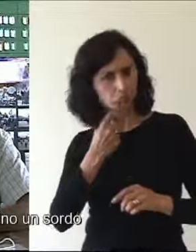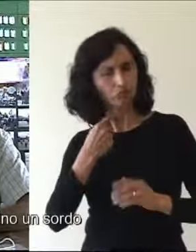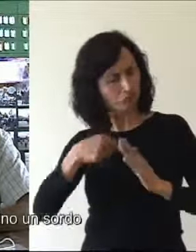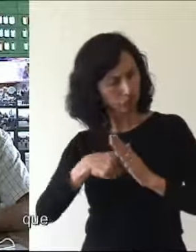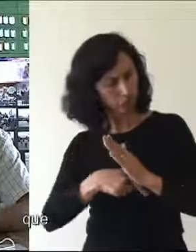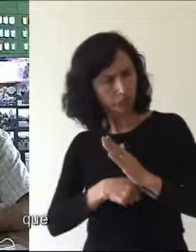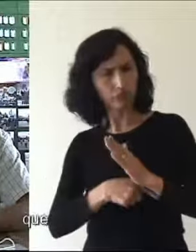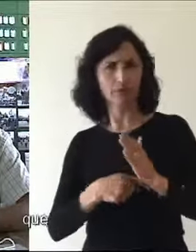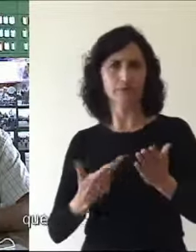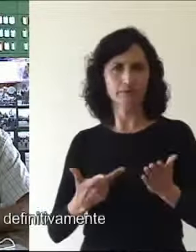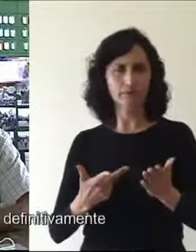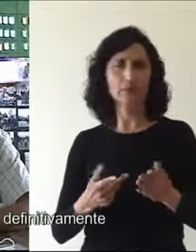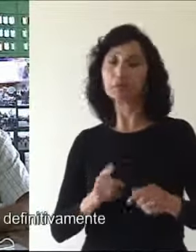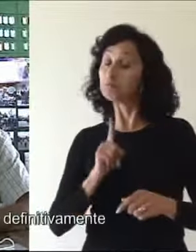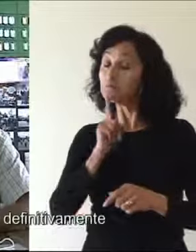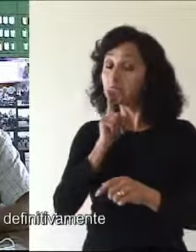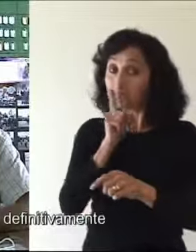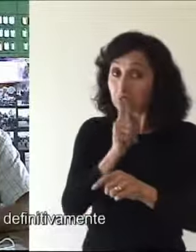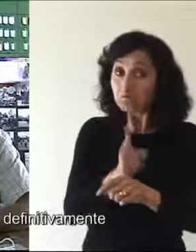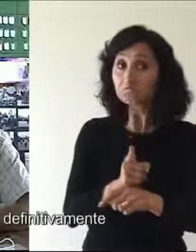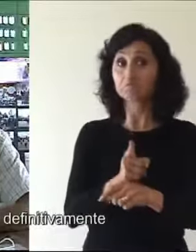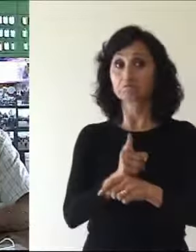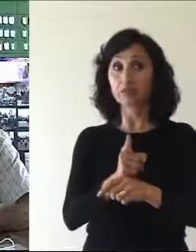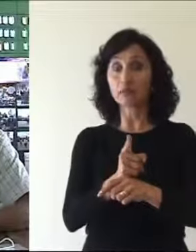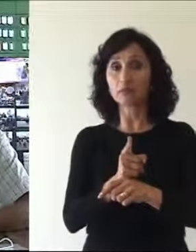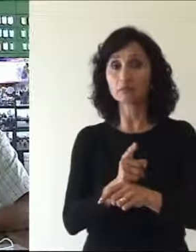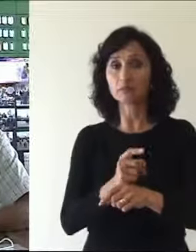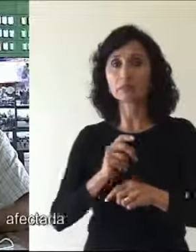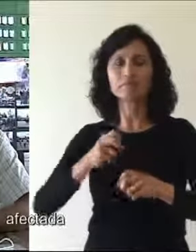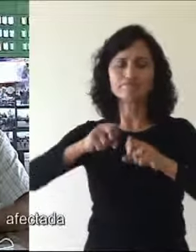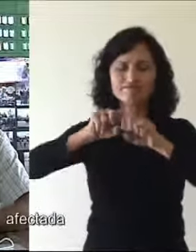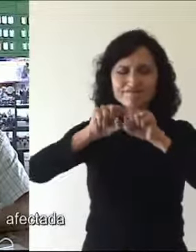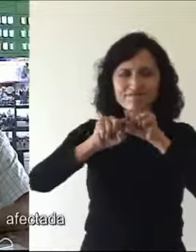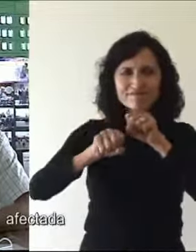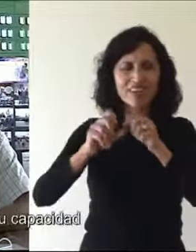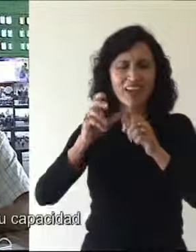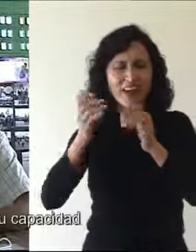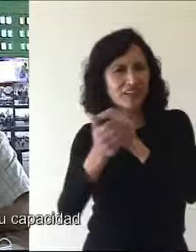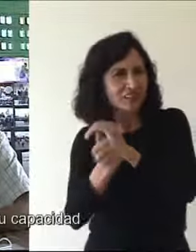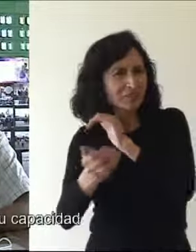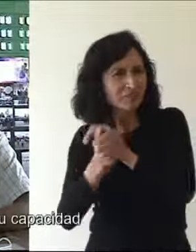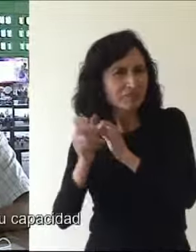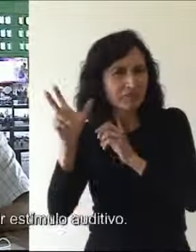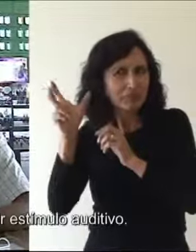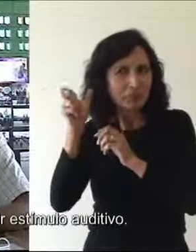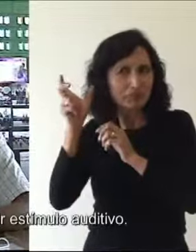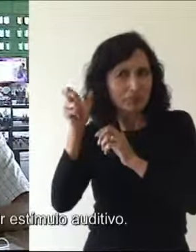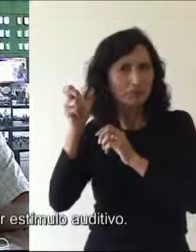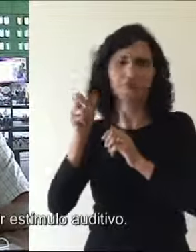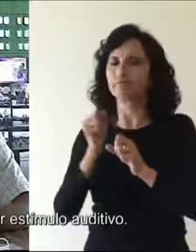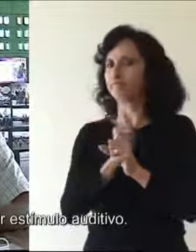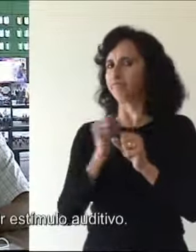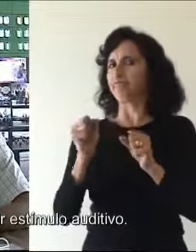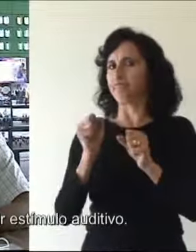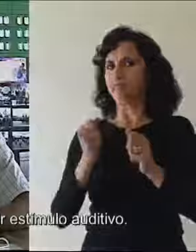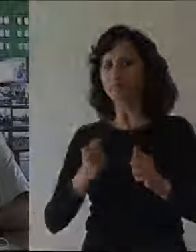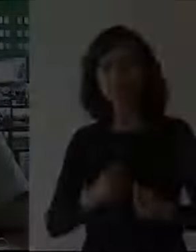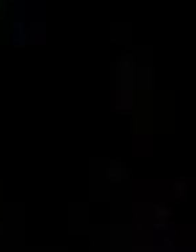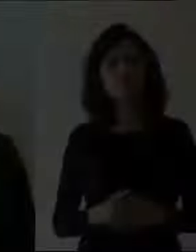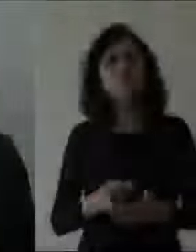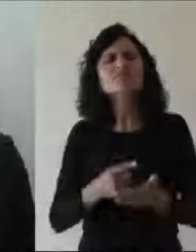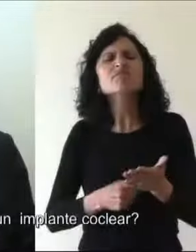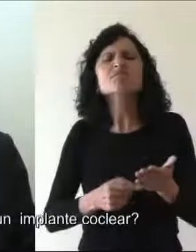un sordo que tenía definitivamente afectada su capacidad de recibir estímulo